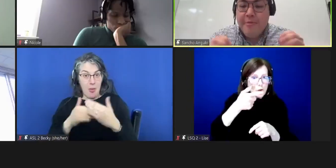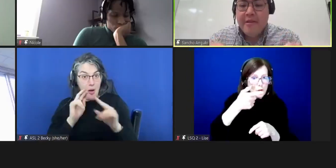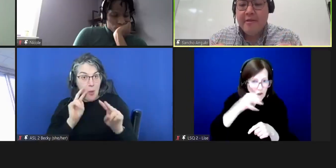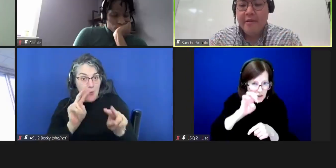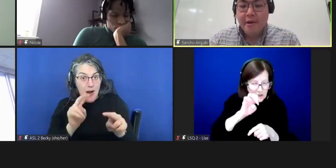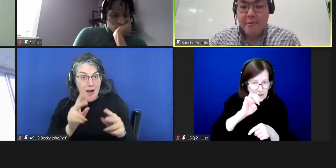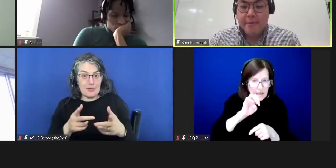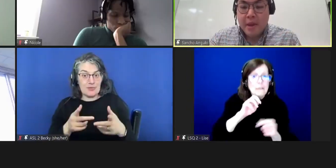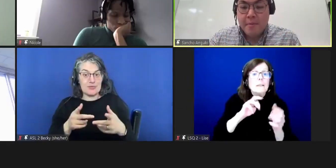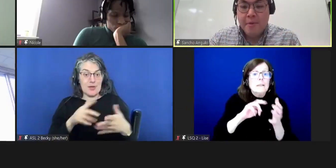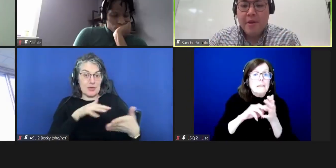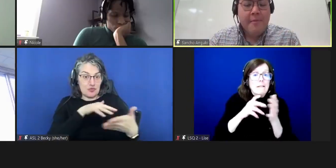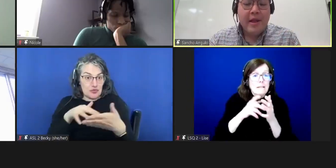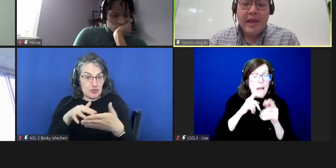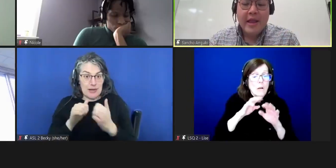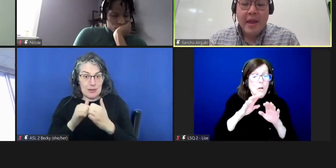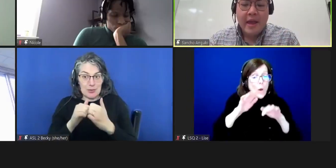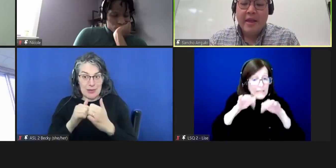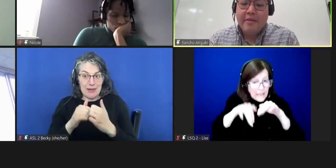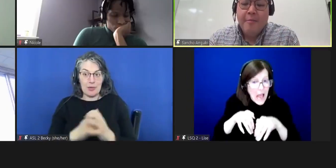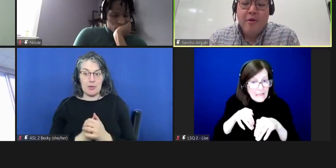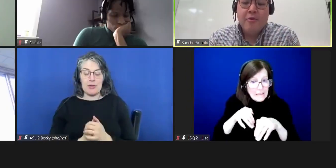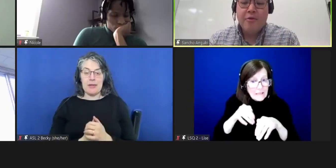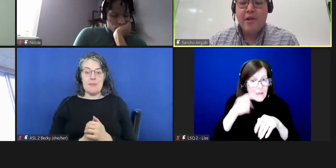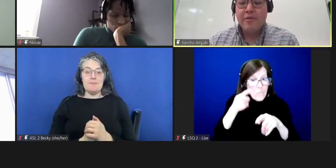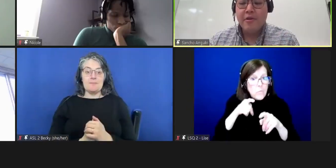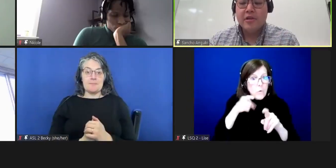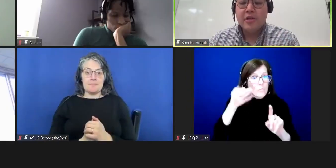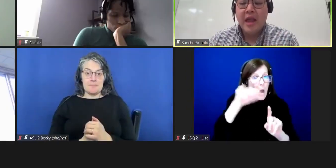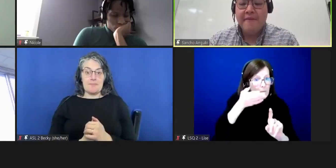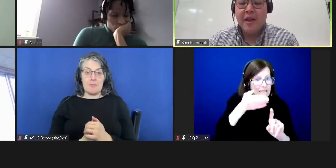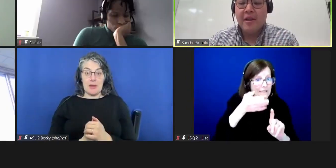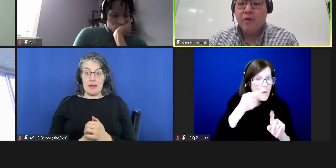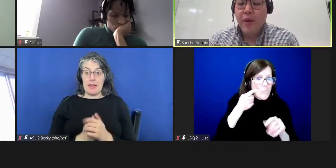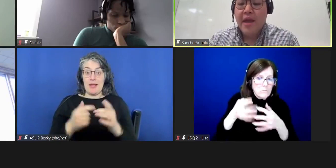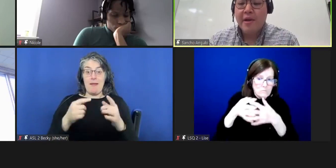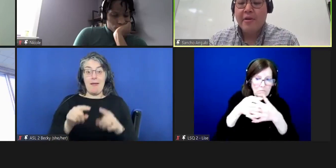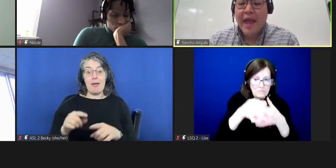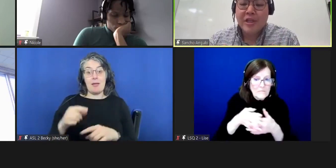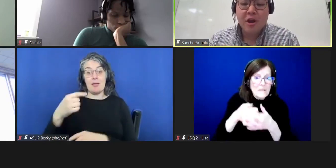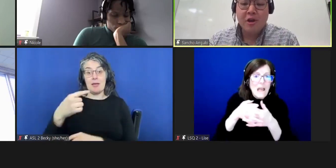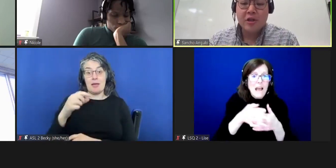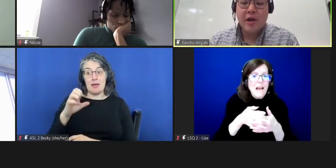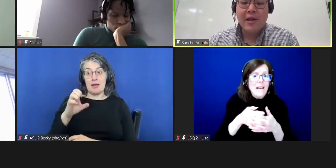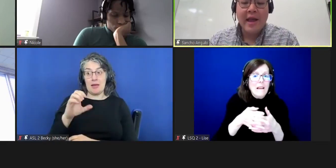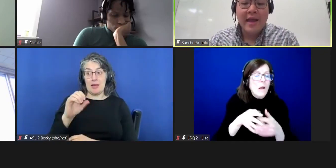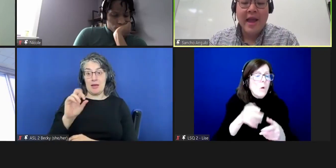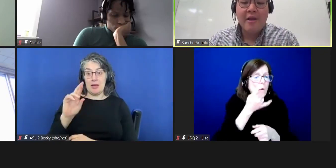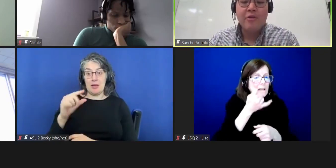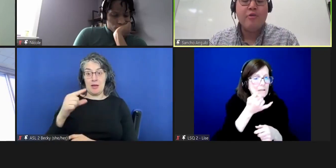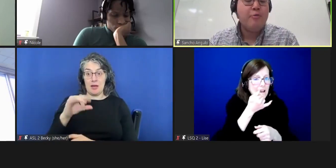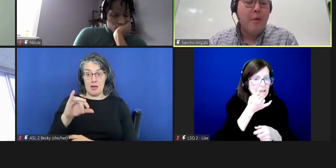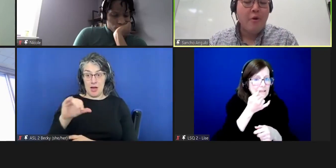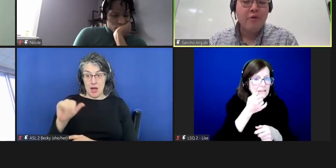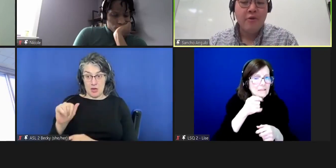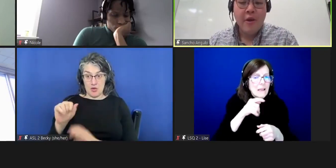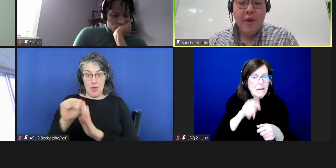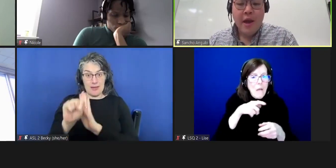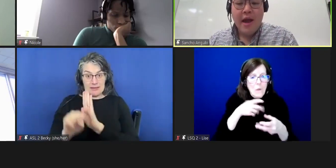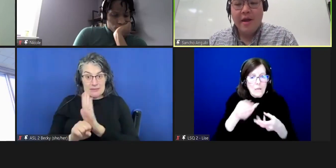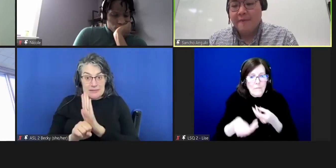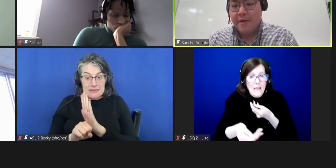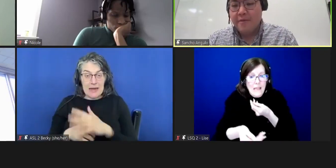cette obsession pour la politique américaine s'est produit lorsque j'ai effectué un échange dans le cadre d'une